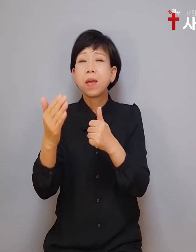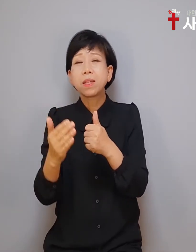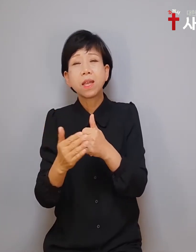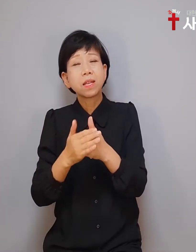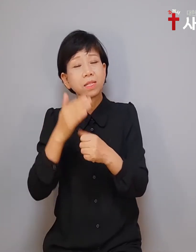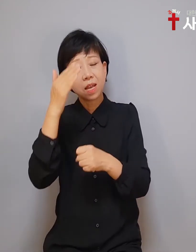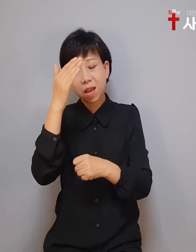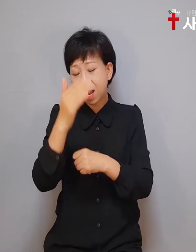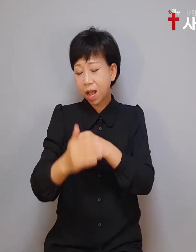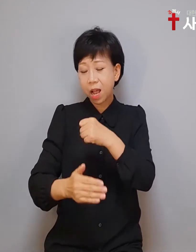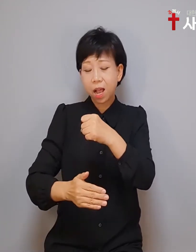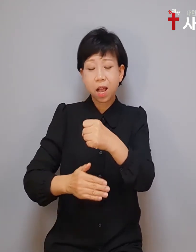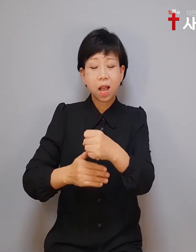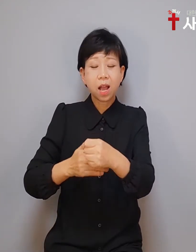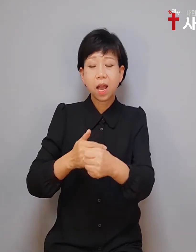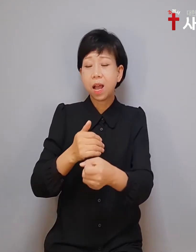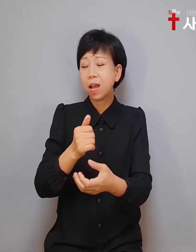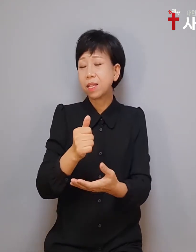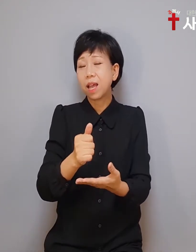에베네셀